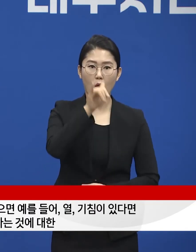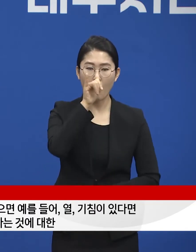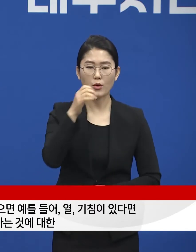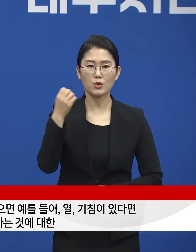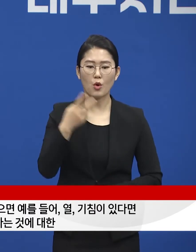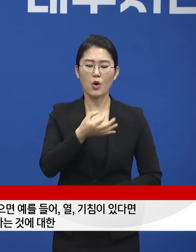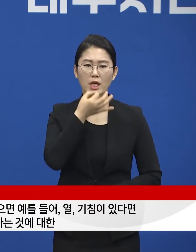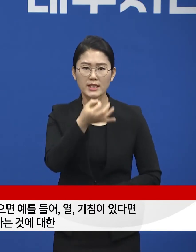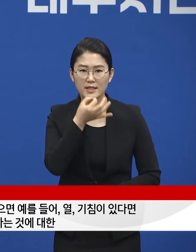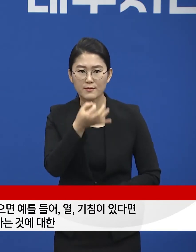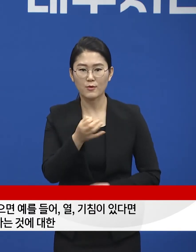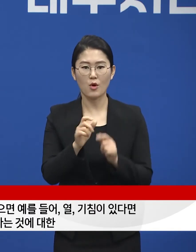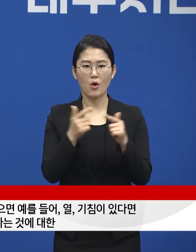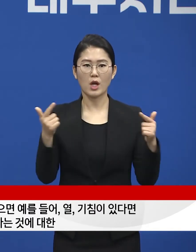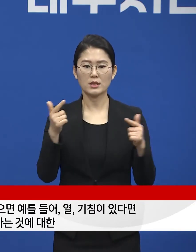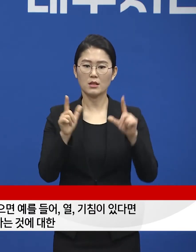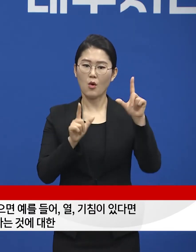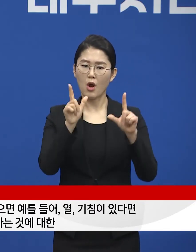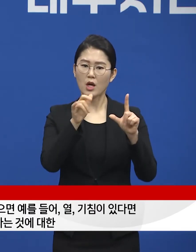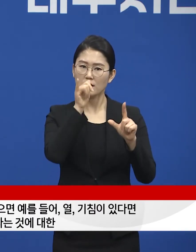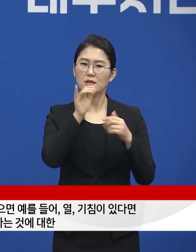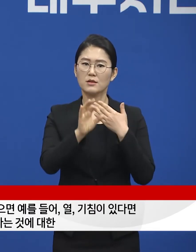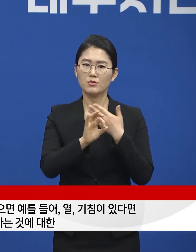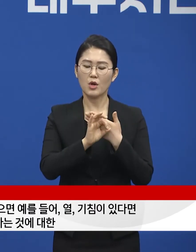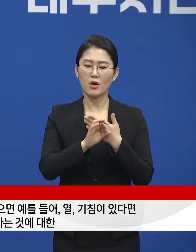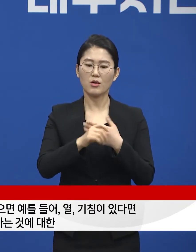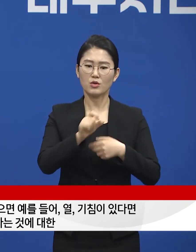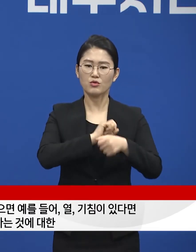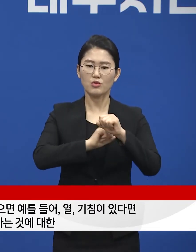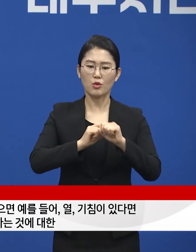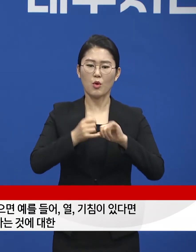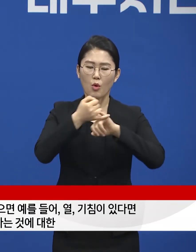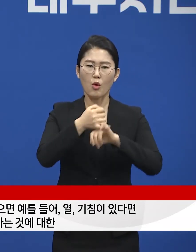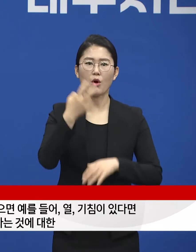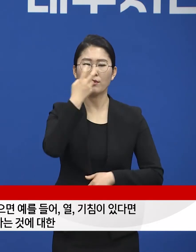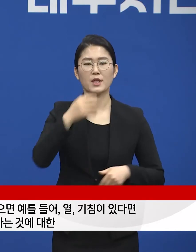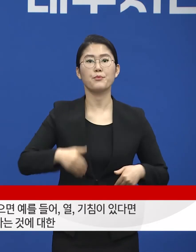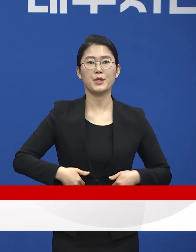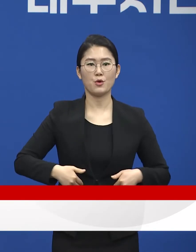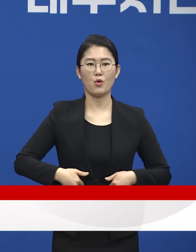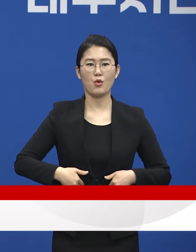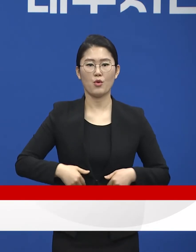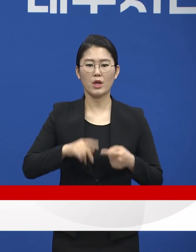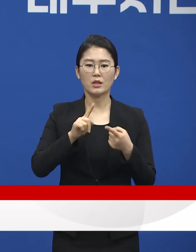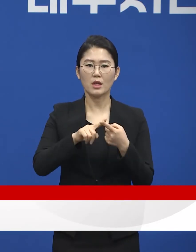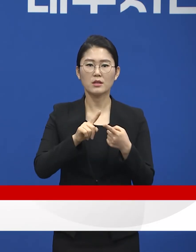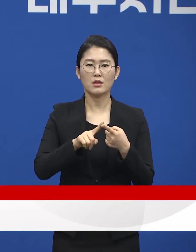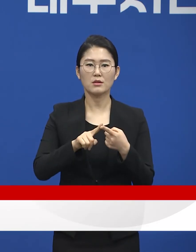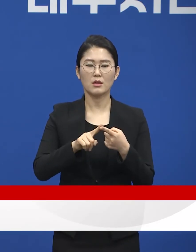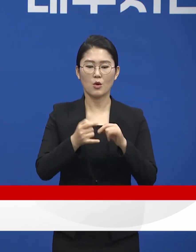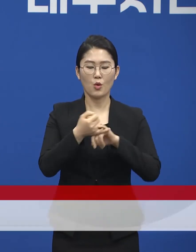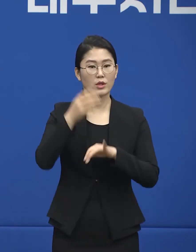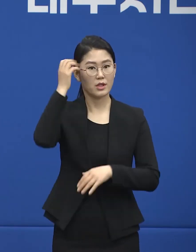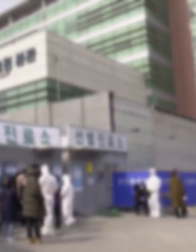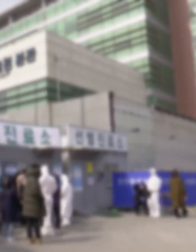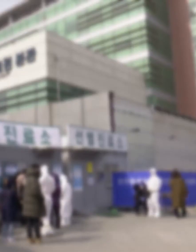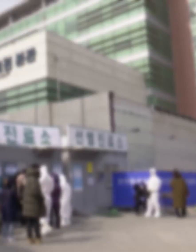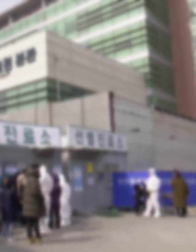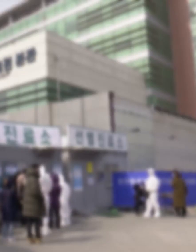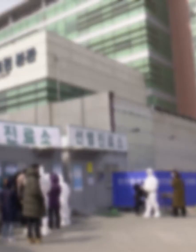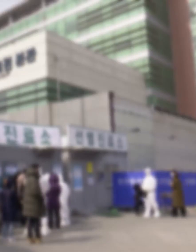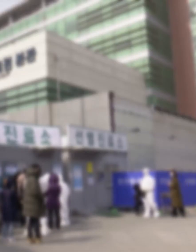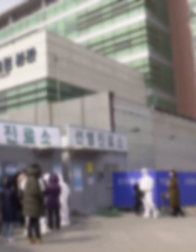기치 이런 것들이 있으면 적극적으로 검사를 해야 된 대상이 달하는 것에 대한 메시지는 곡 있어야 될 뿐 았습니다